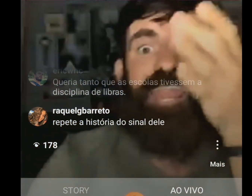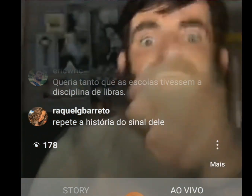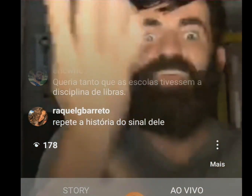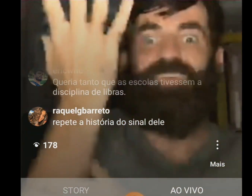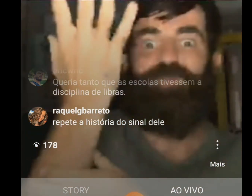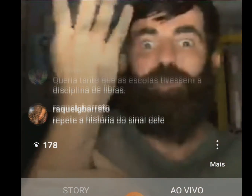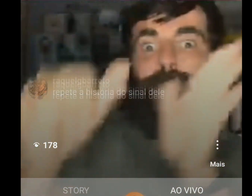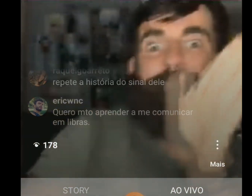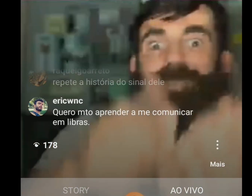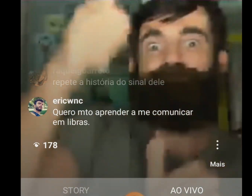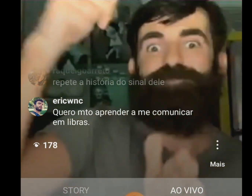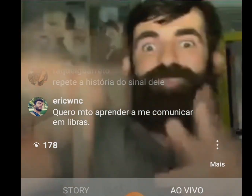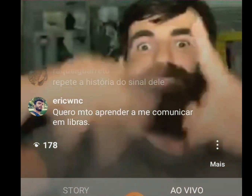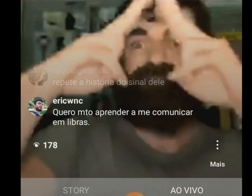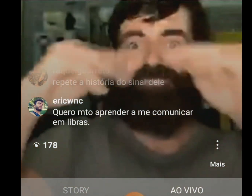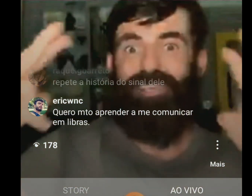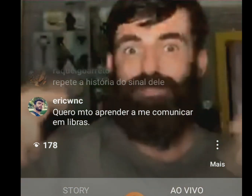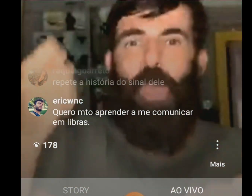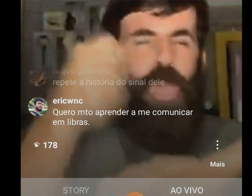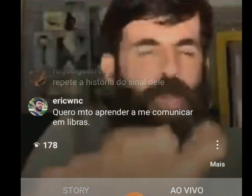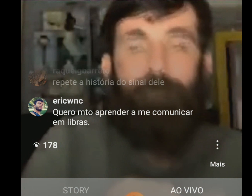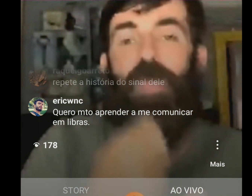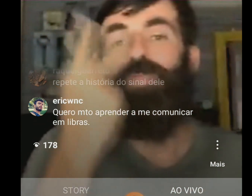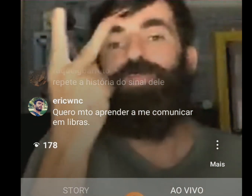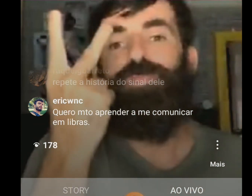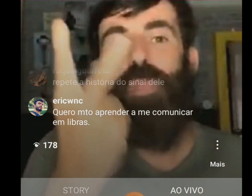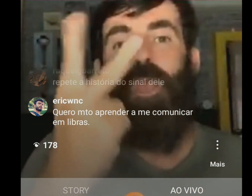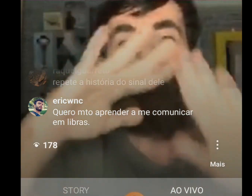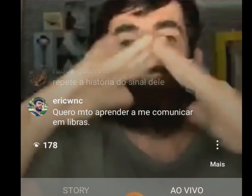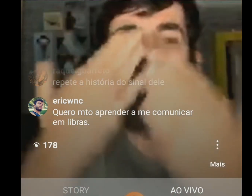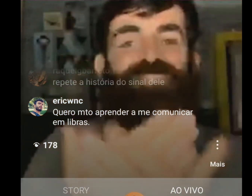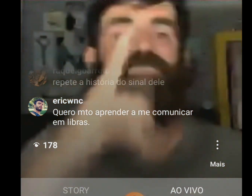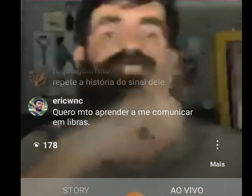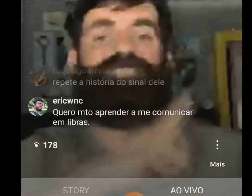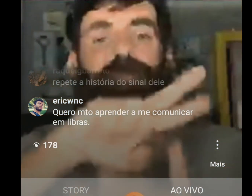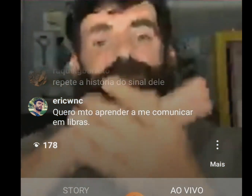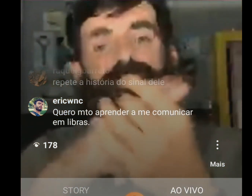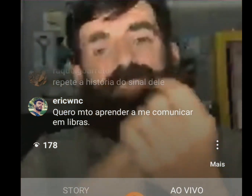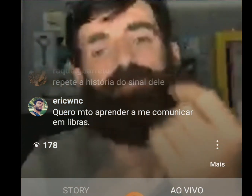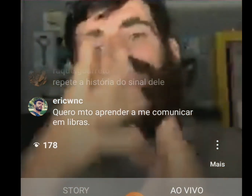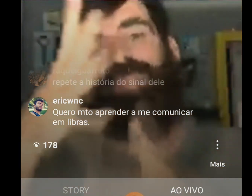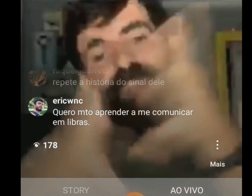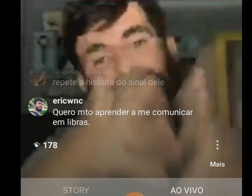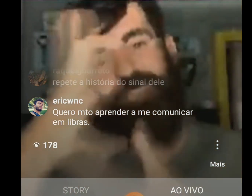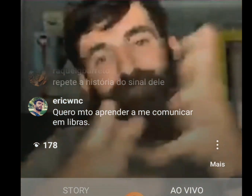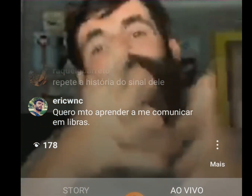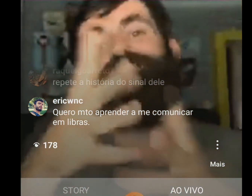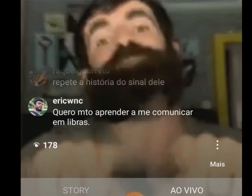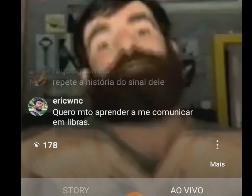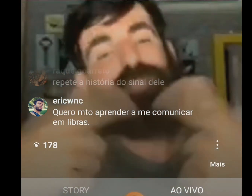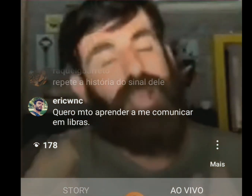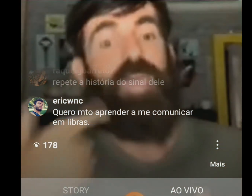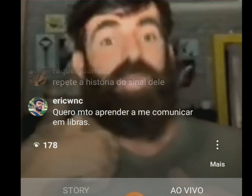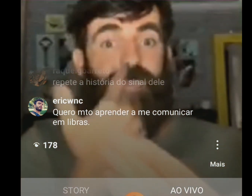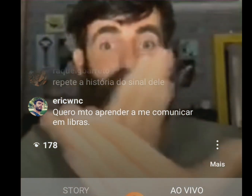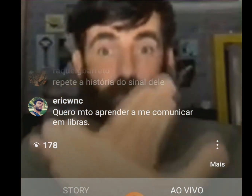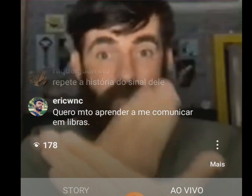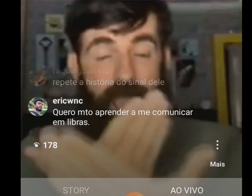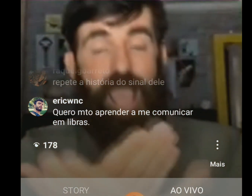disciplina de forma bilíngue. Aqui em Florianópolis já criaram isso pela primeira vez, 2 escolas particulares que